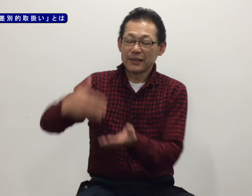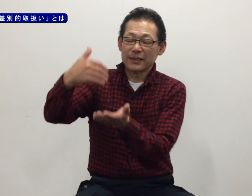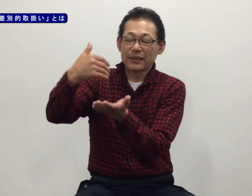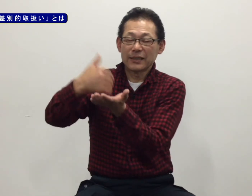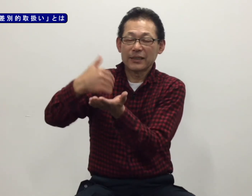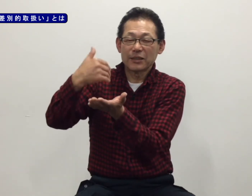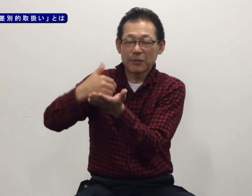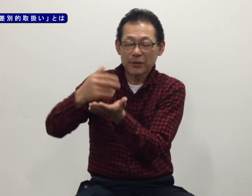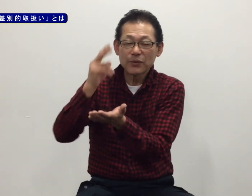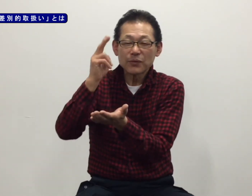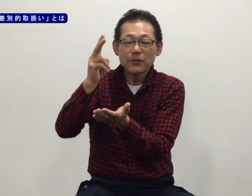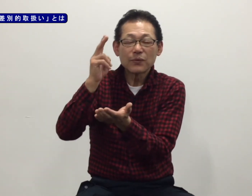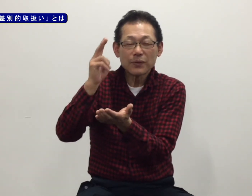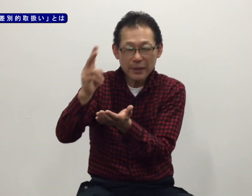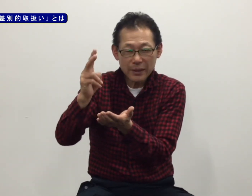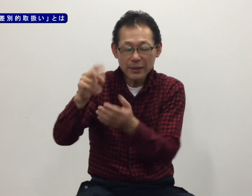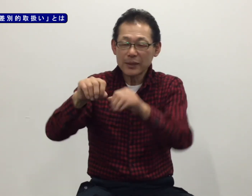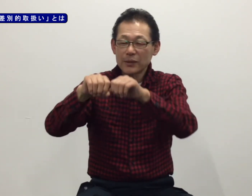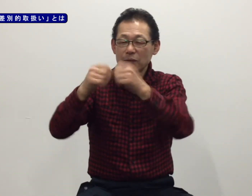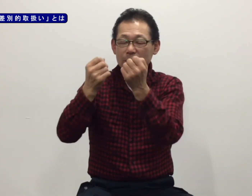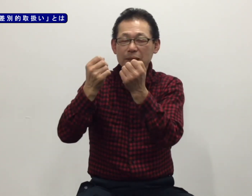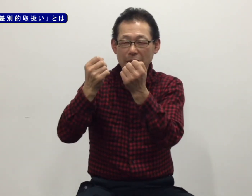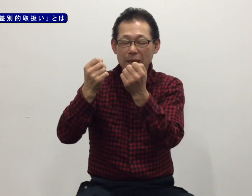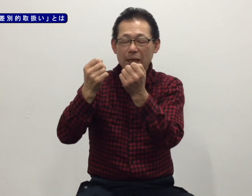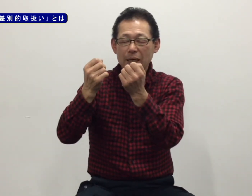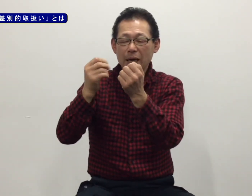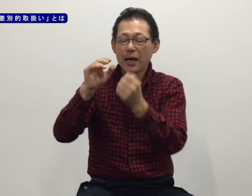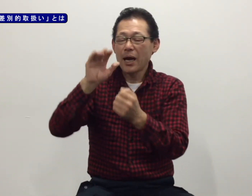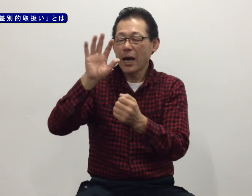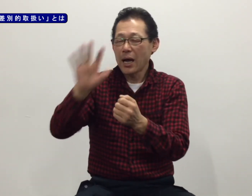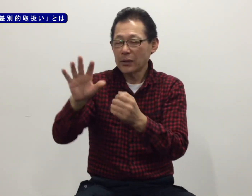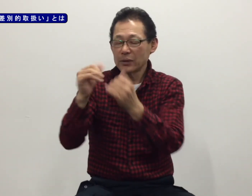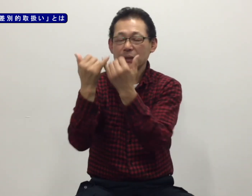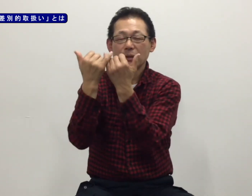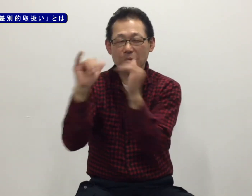このように障がいがある人に対して